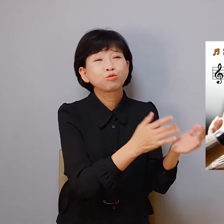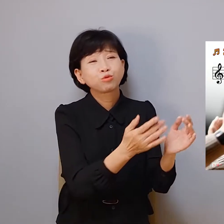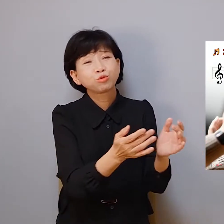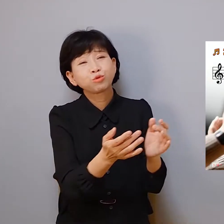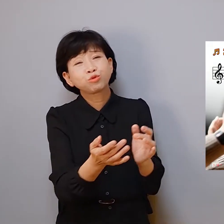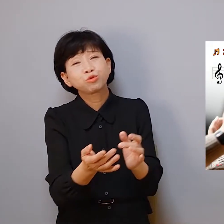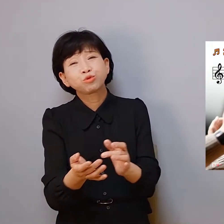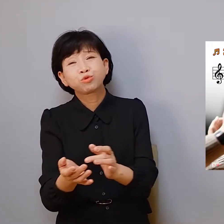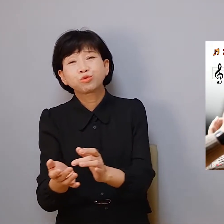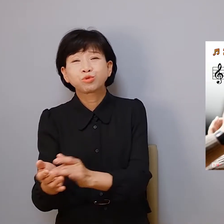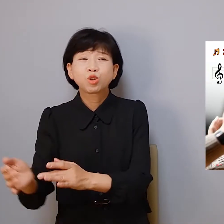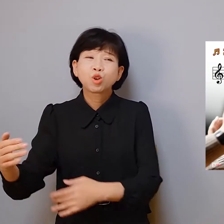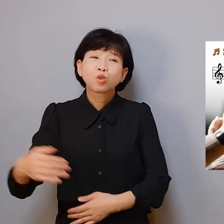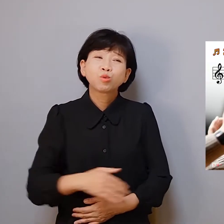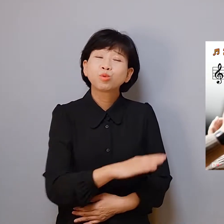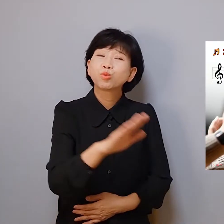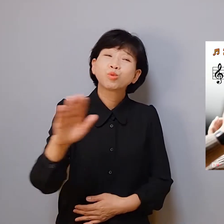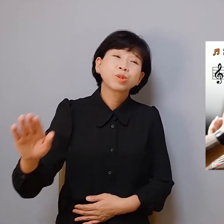예수